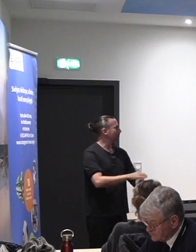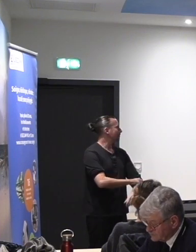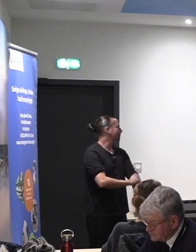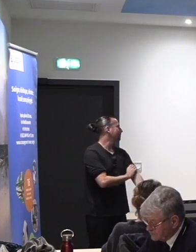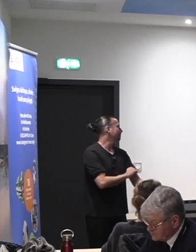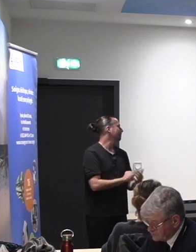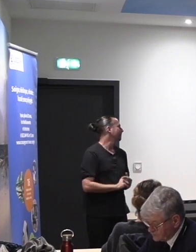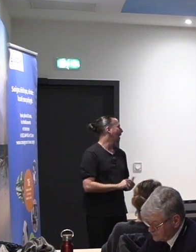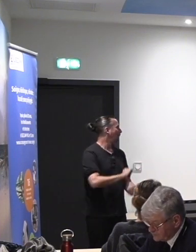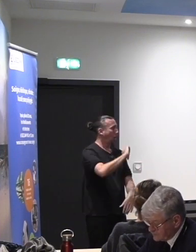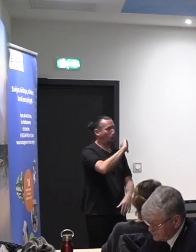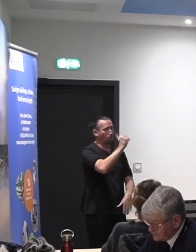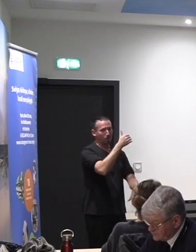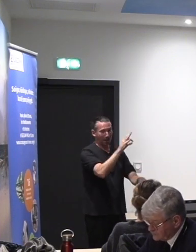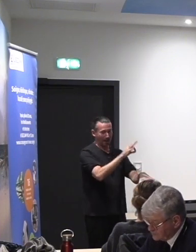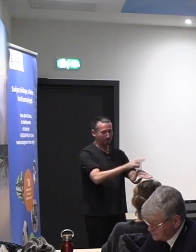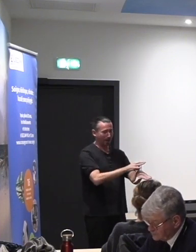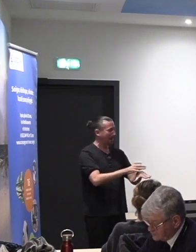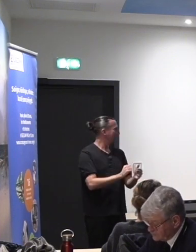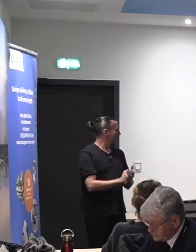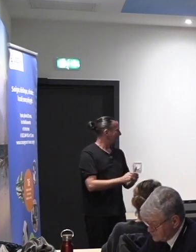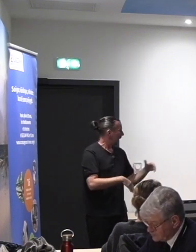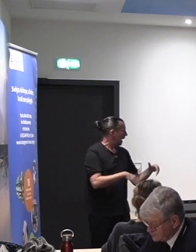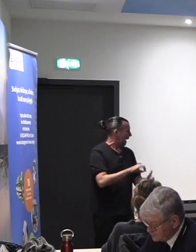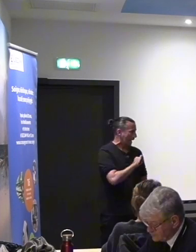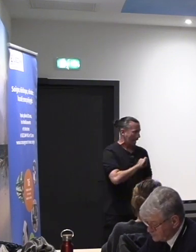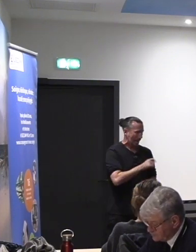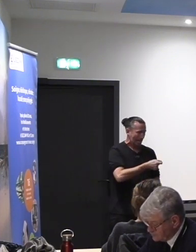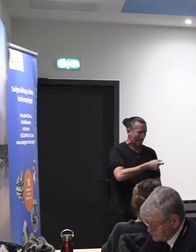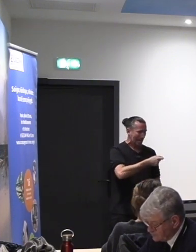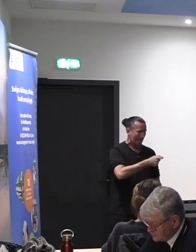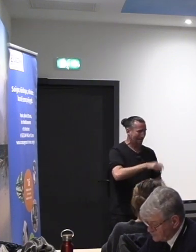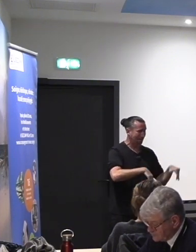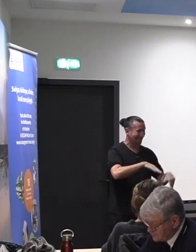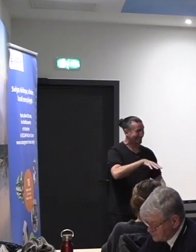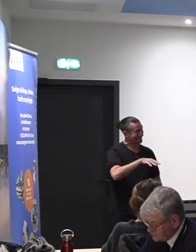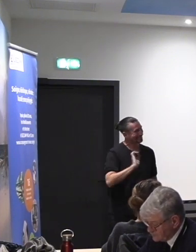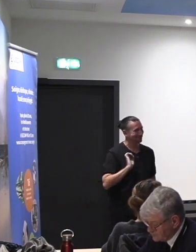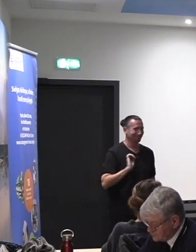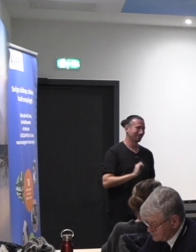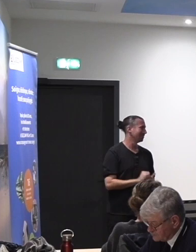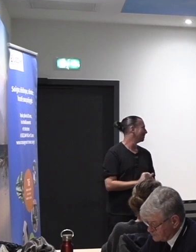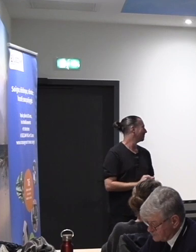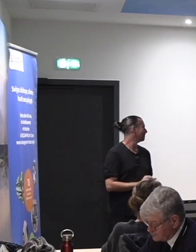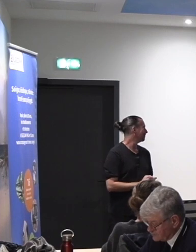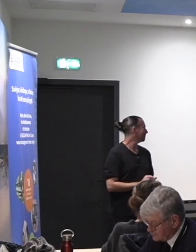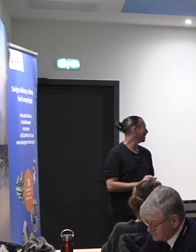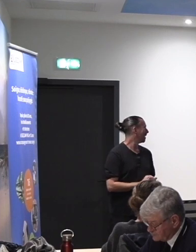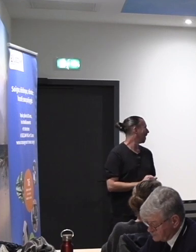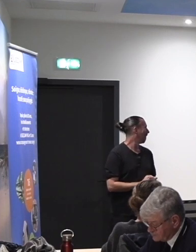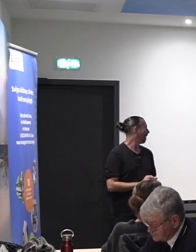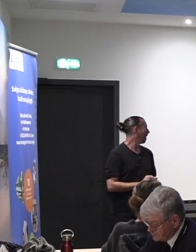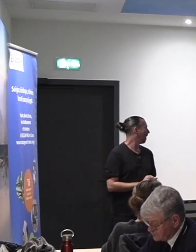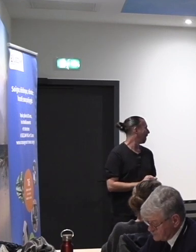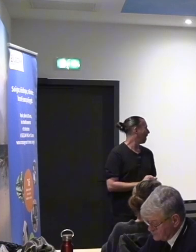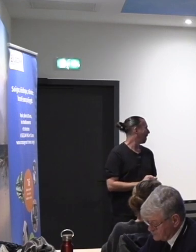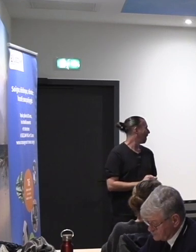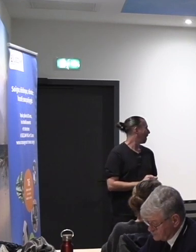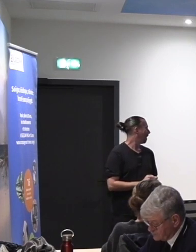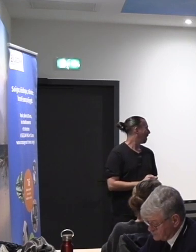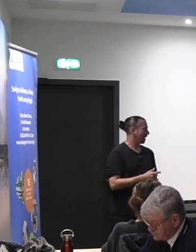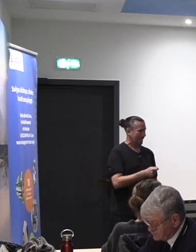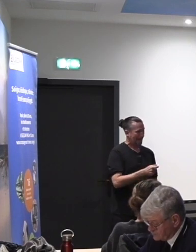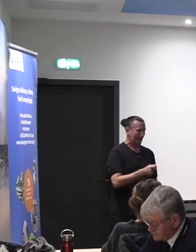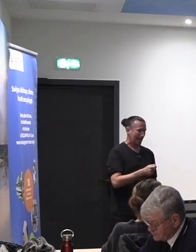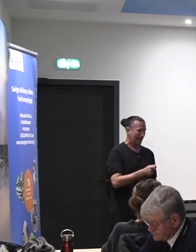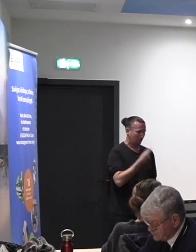maladie évidemment. Pardon, hein, ça ne marche pas très bien, mais on va y arriver quand tu veux. On ne va pas y